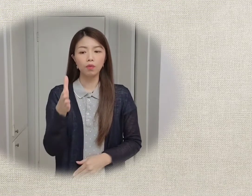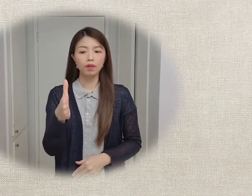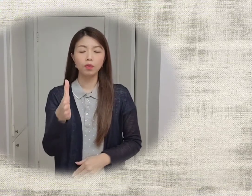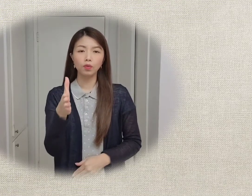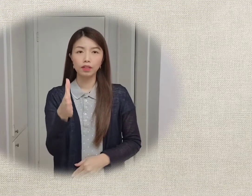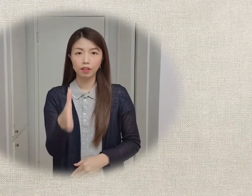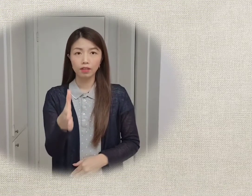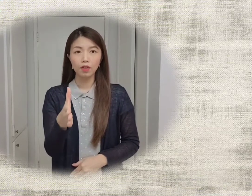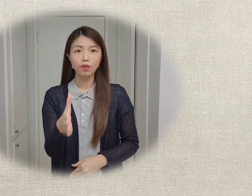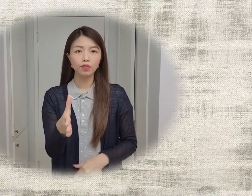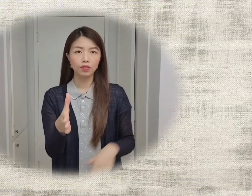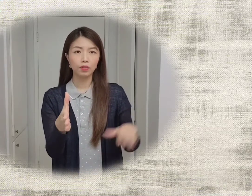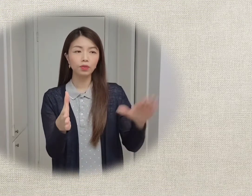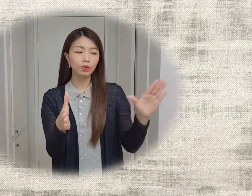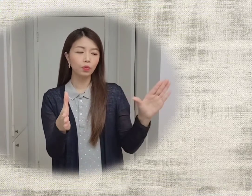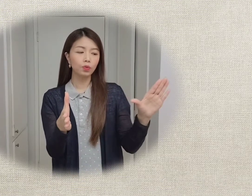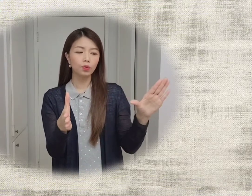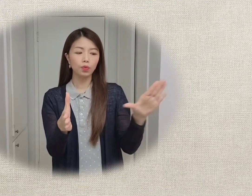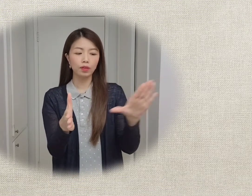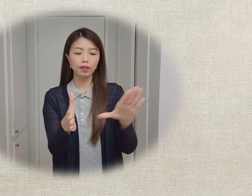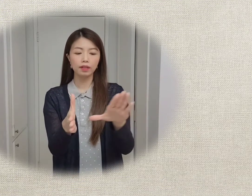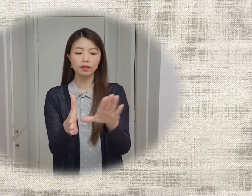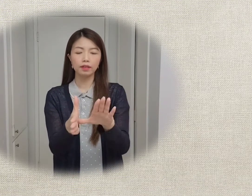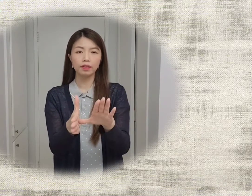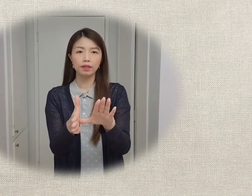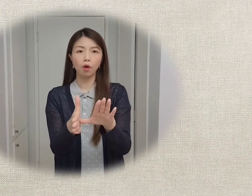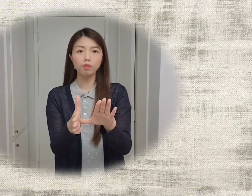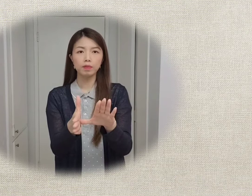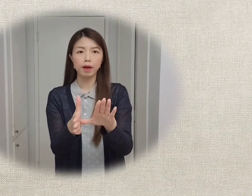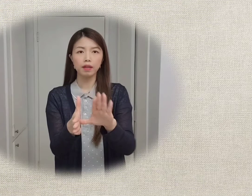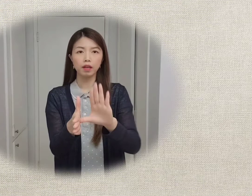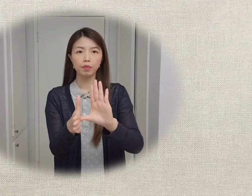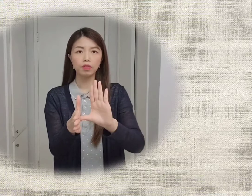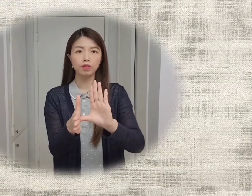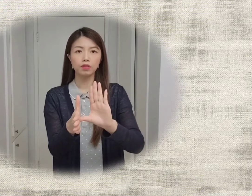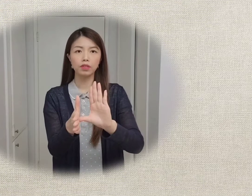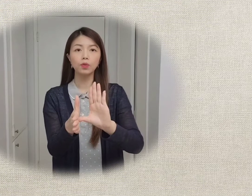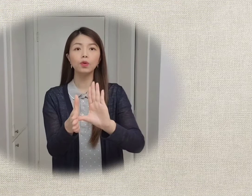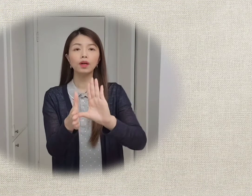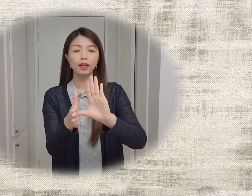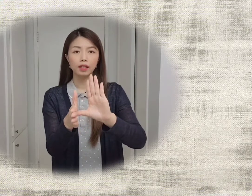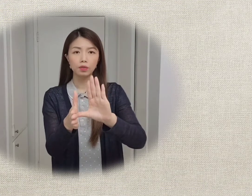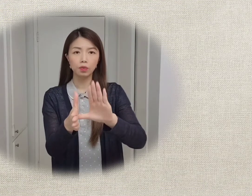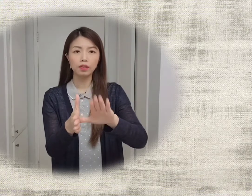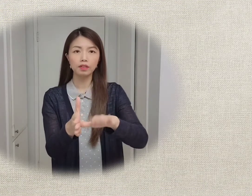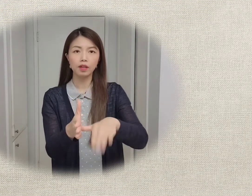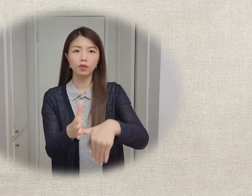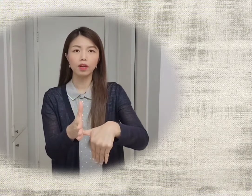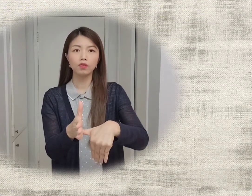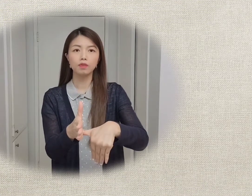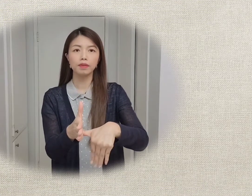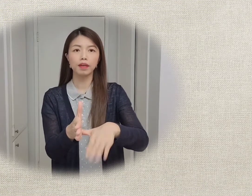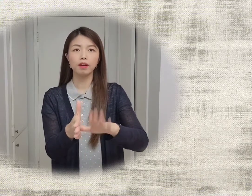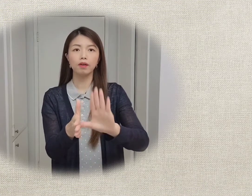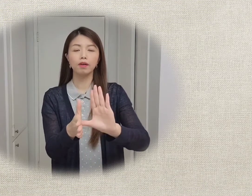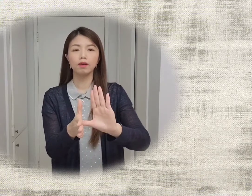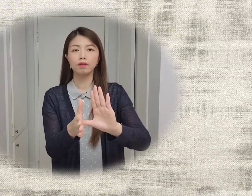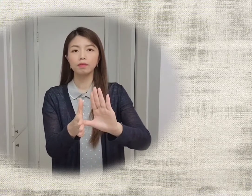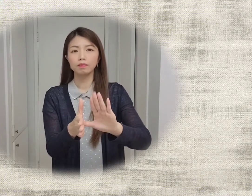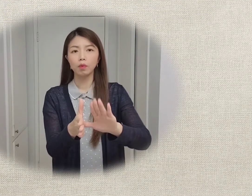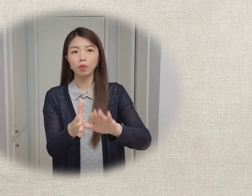수어는요, 왼손은 이렇게 세워주시고 오른손은 엄지만 이렇게 붙여주시고 다른 손은 그대로 내려주시면